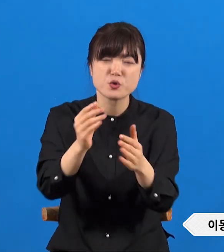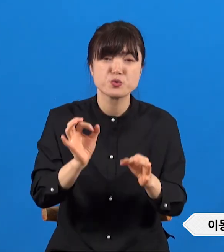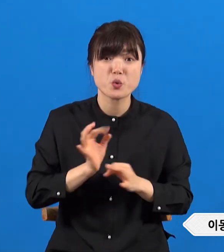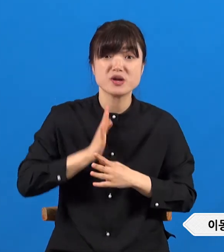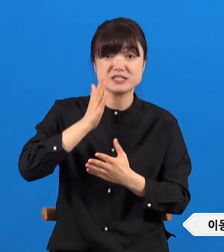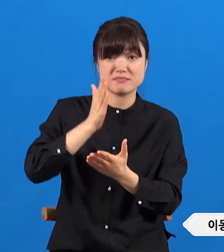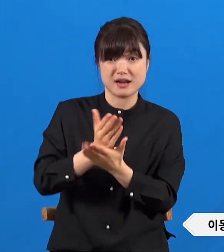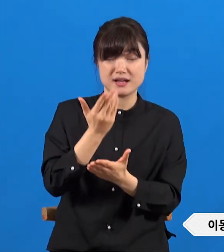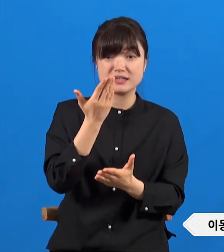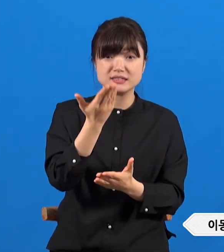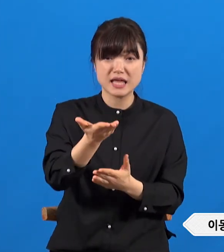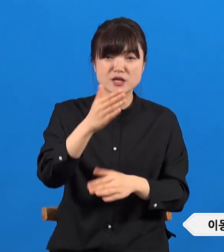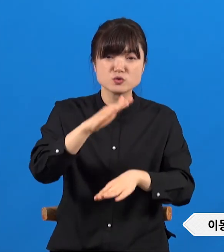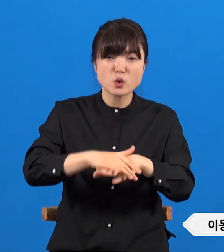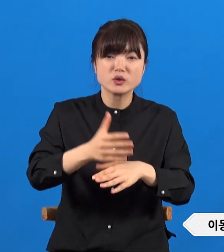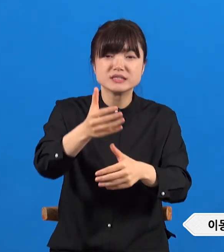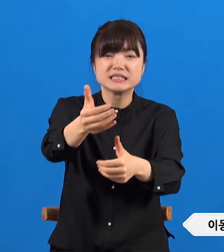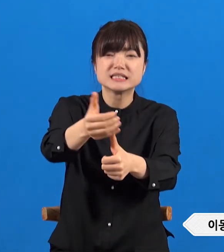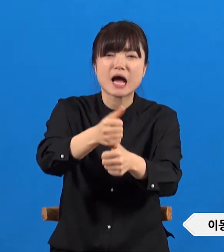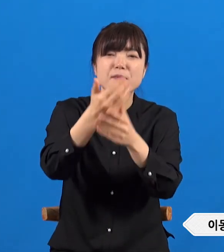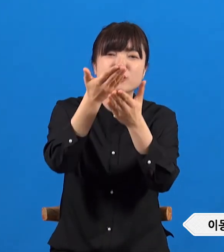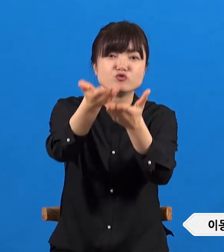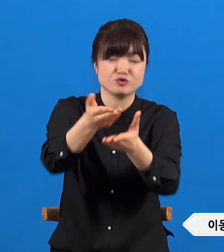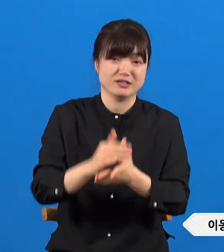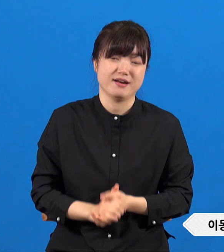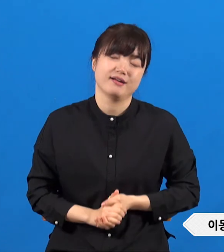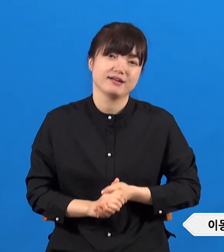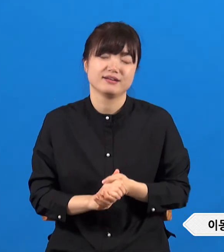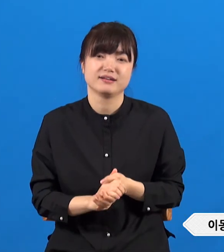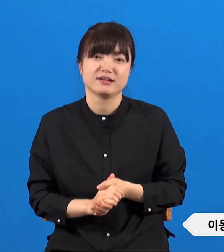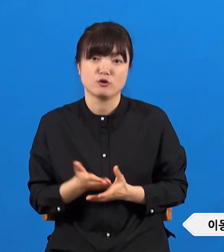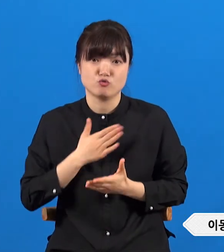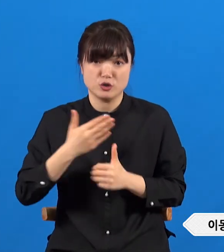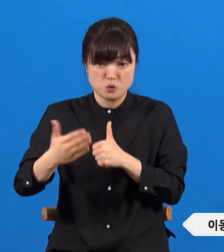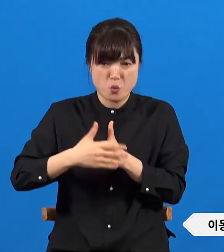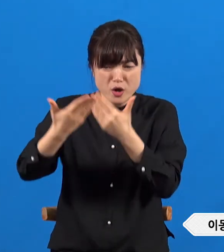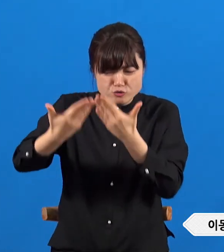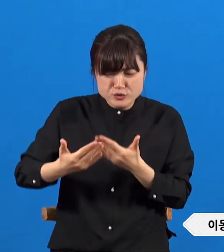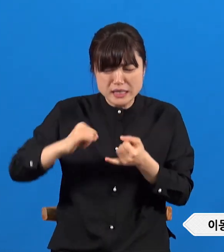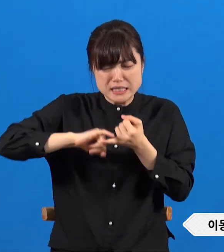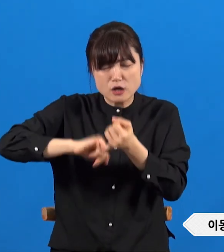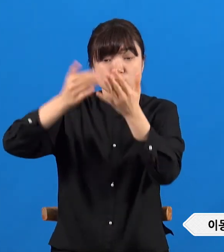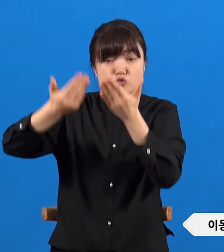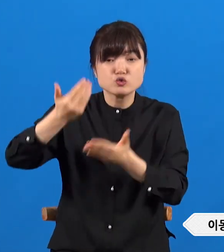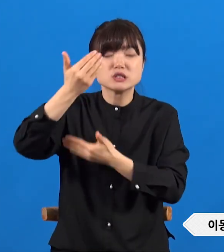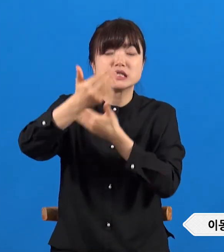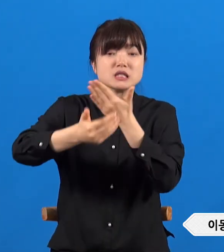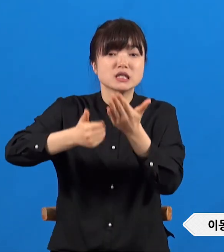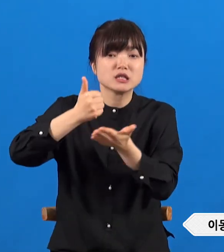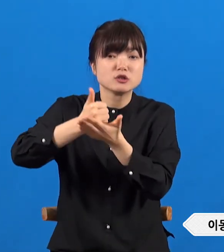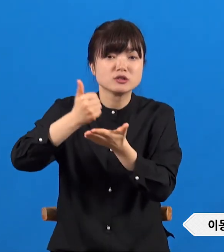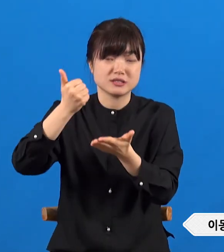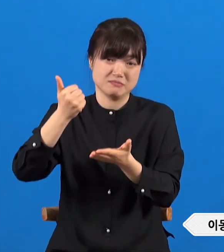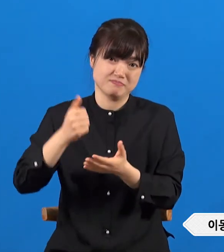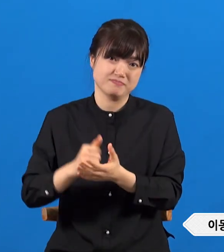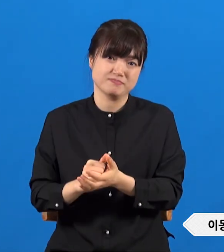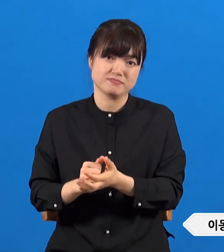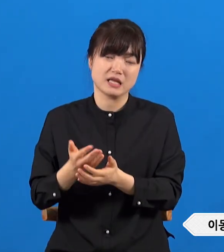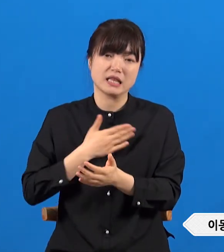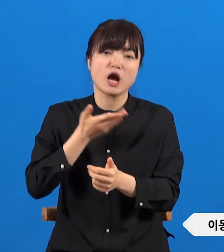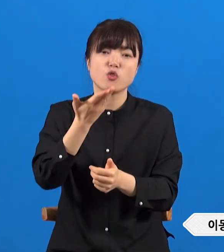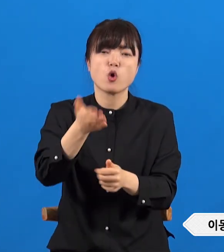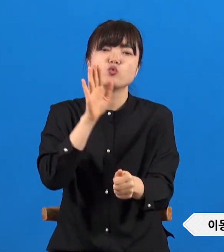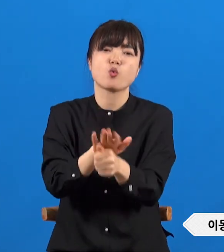도와주리니 놀라지 말라. 내 손 잡아주리라. 여기 우리를 도와주겠다고 약속하신 그분은 누구이십니까? 내가